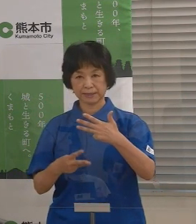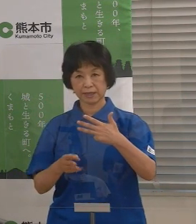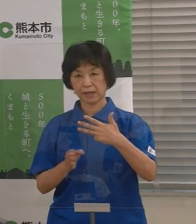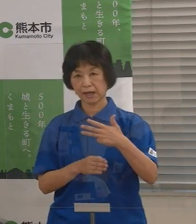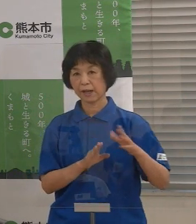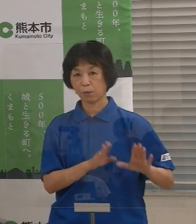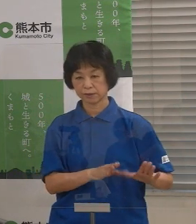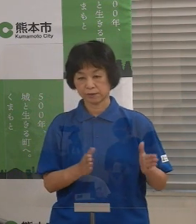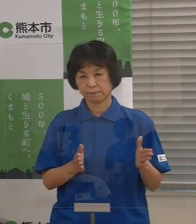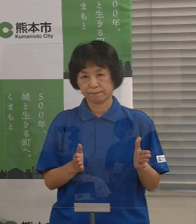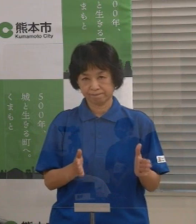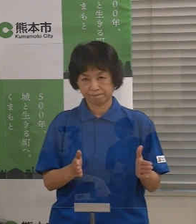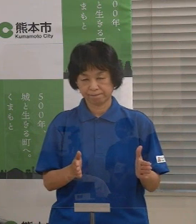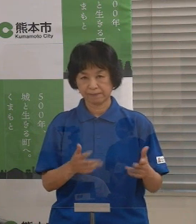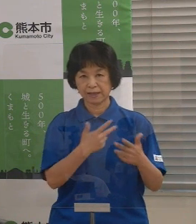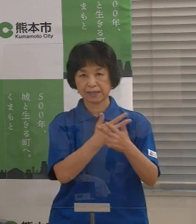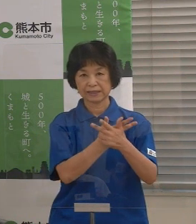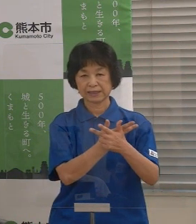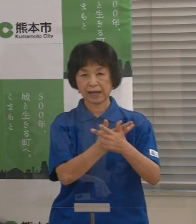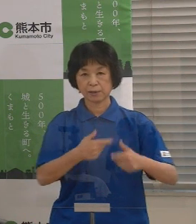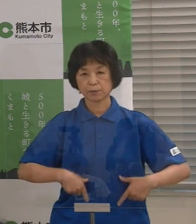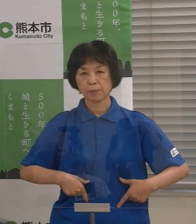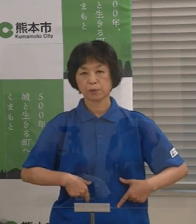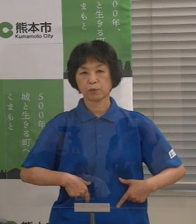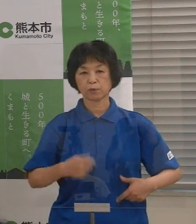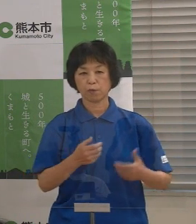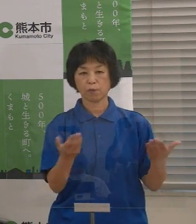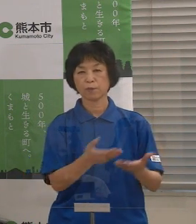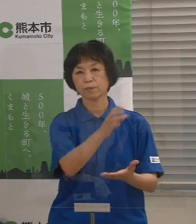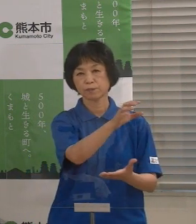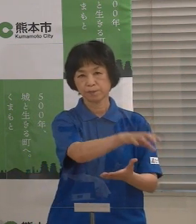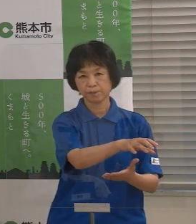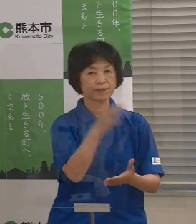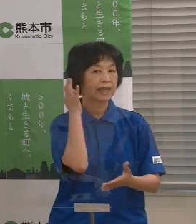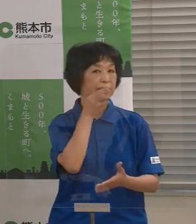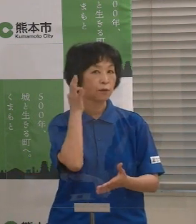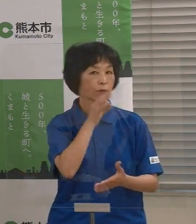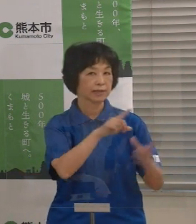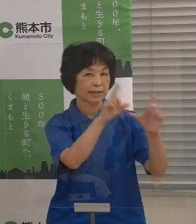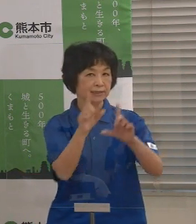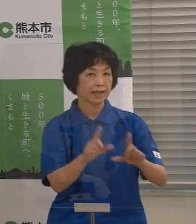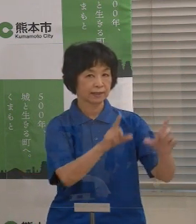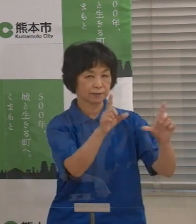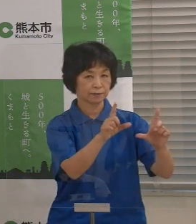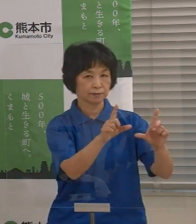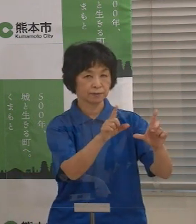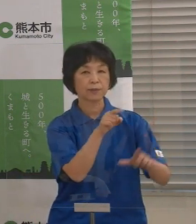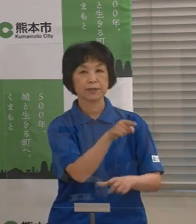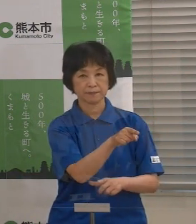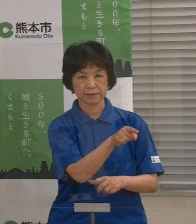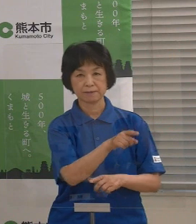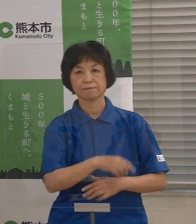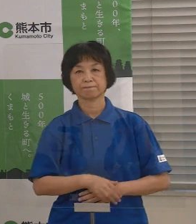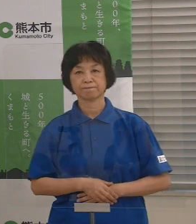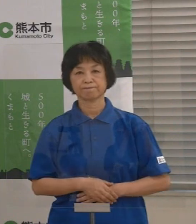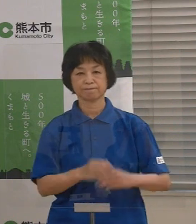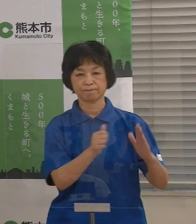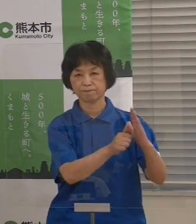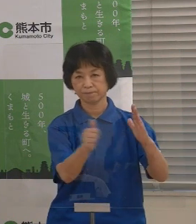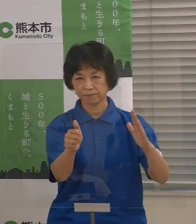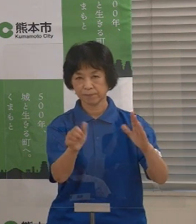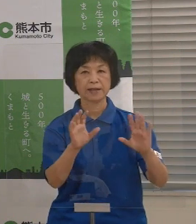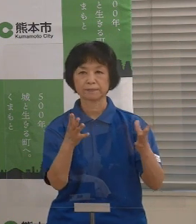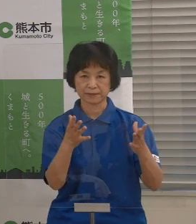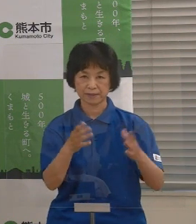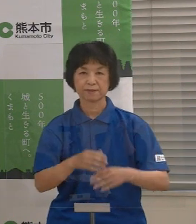で北熊本駐屯地内の寮で生活をされておられまして、外出はされてい